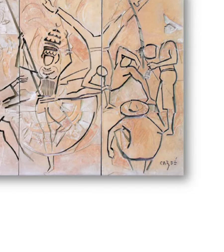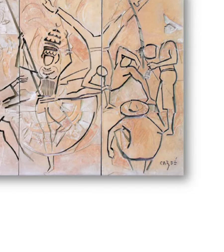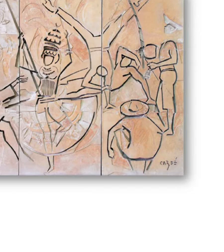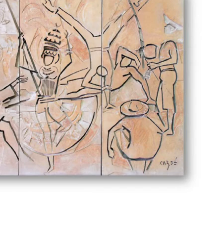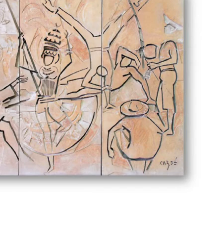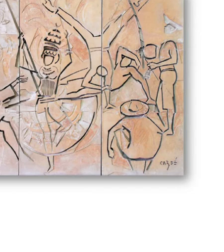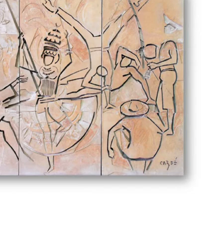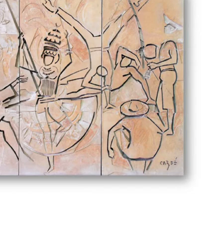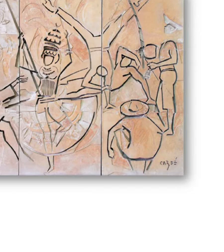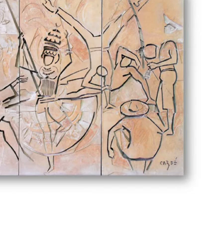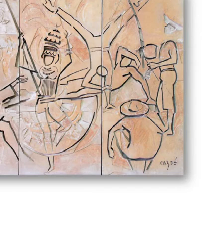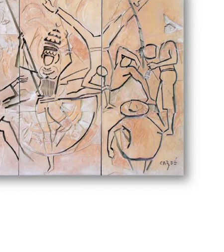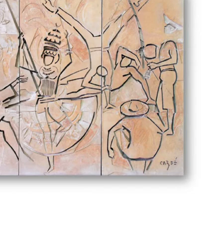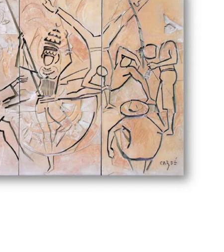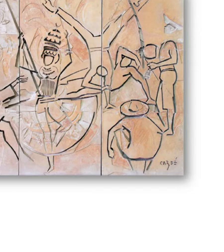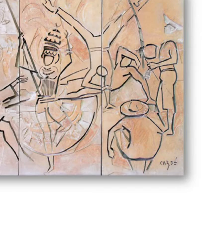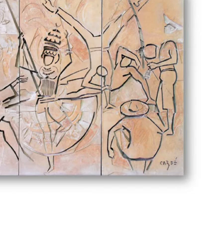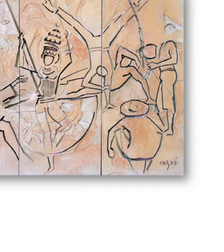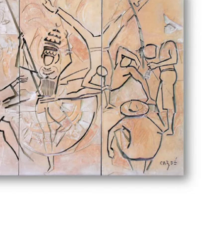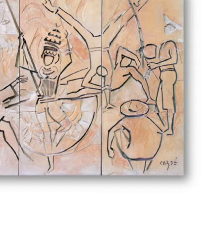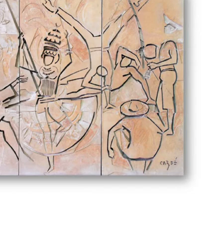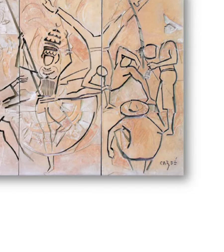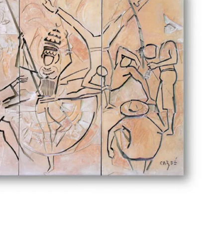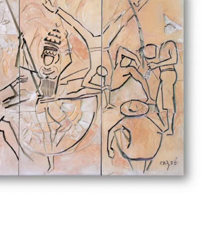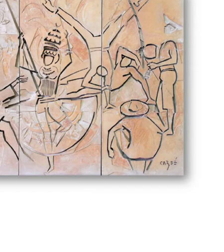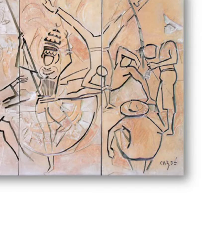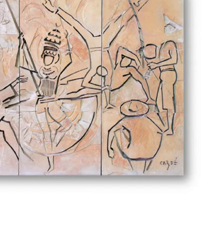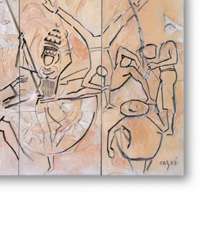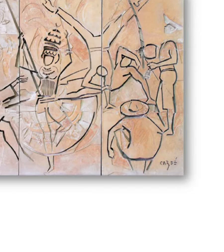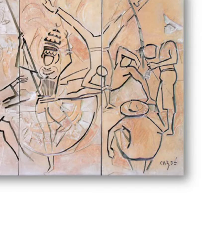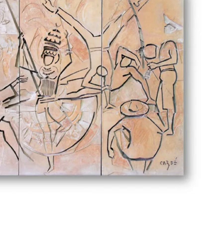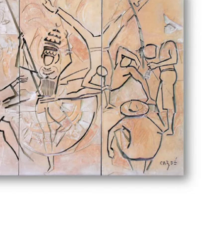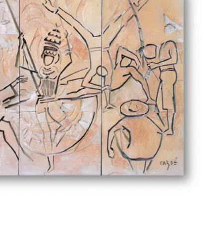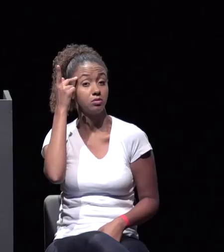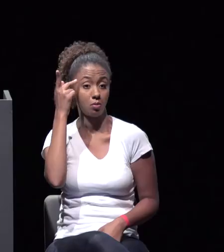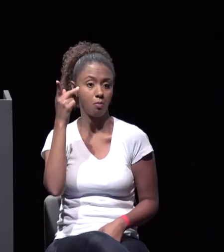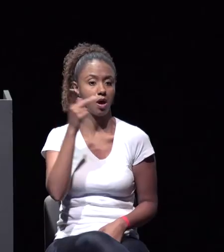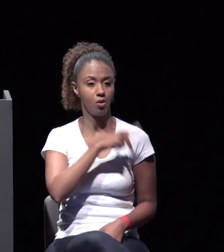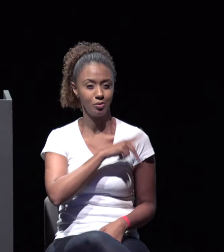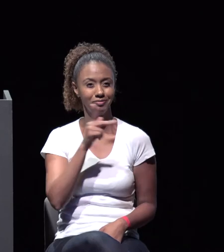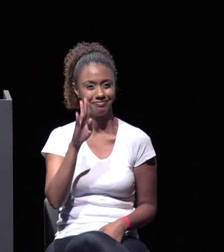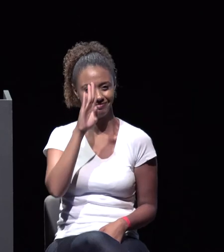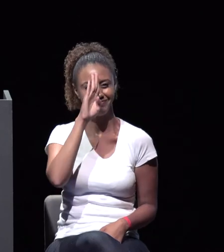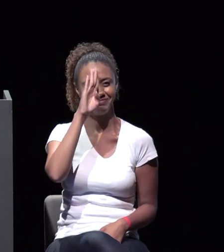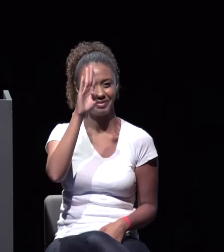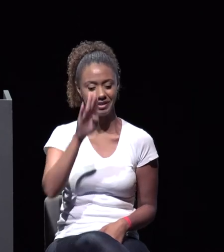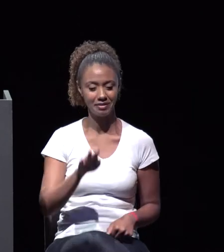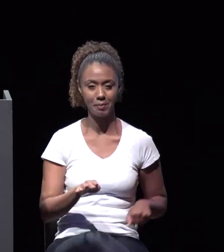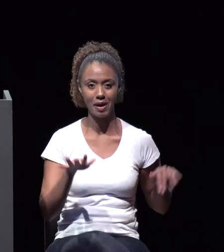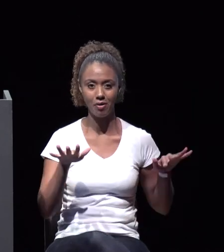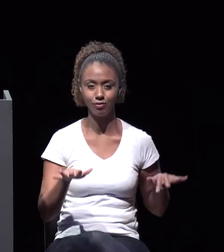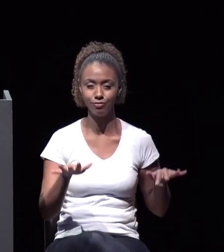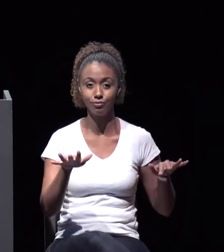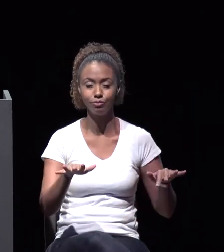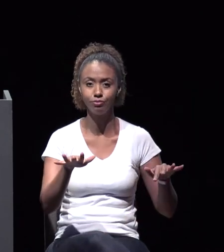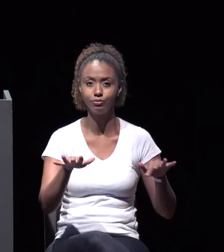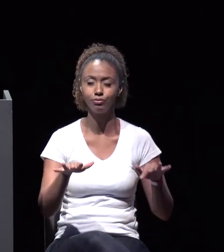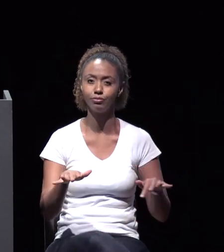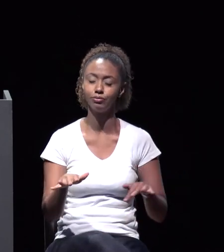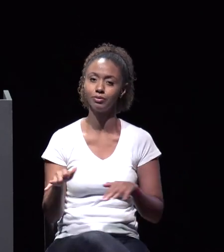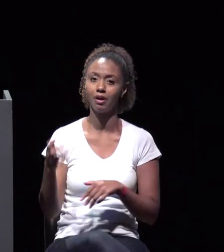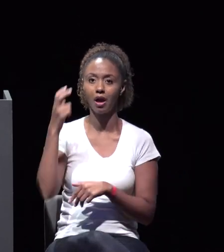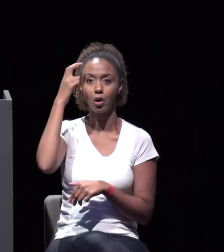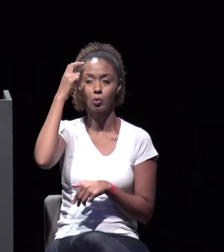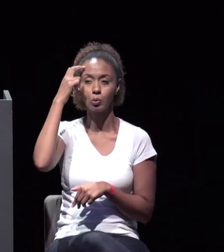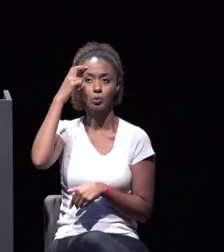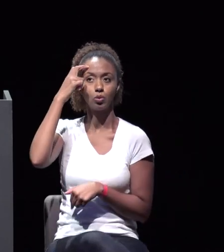marquês de sapucaí de sambódromo no são paulo principalmente né e como ele vai enfraquecendo ao longo da história e qual o lugar